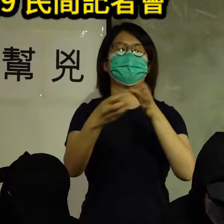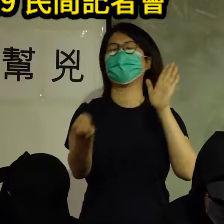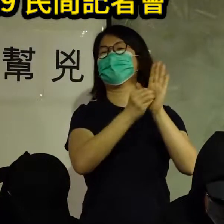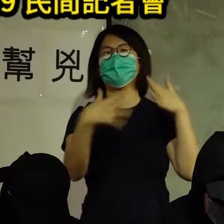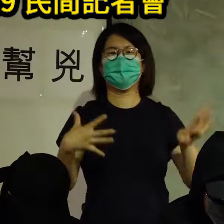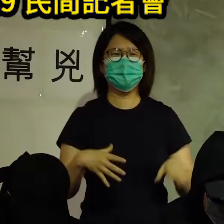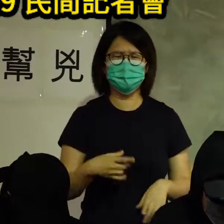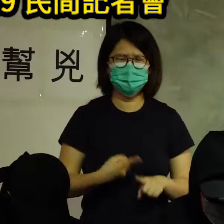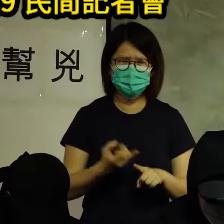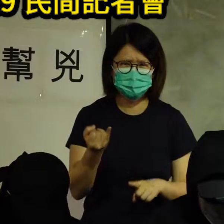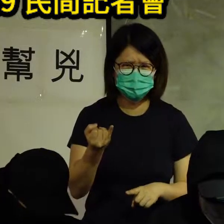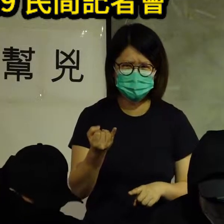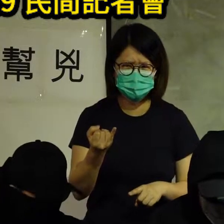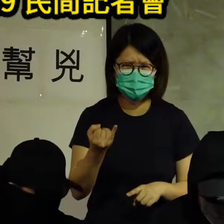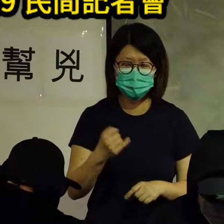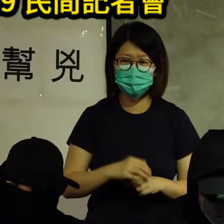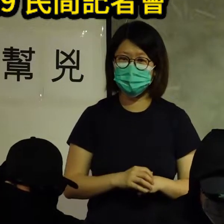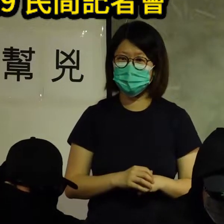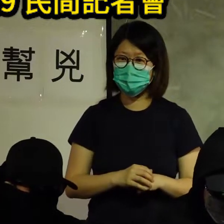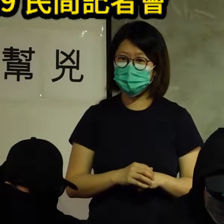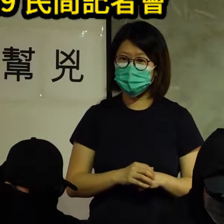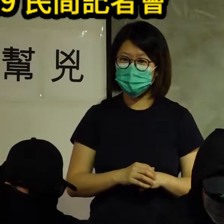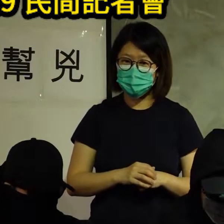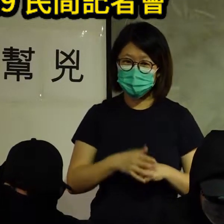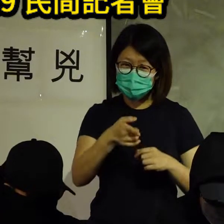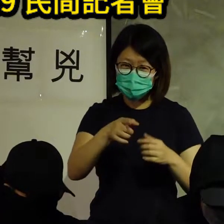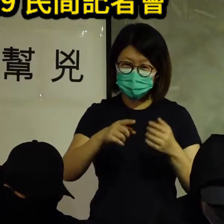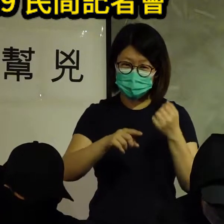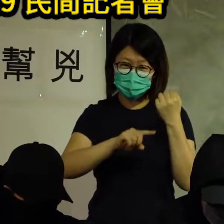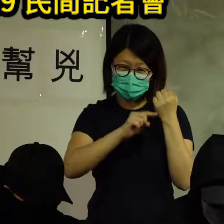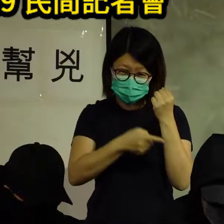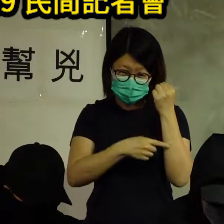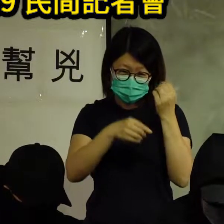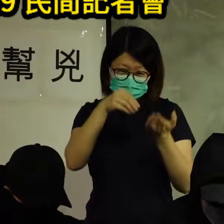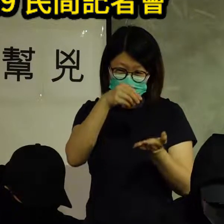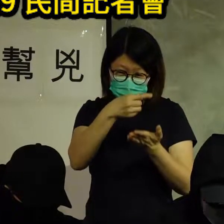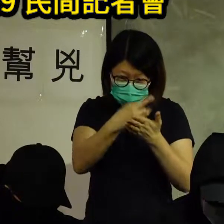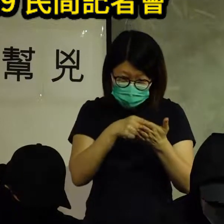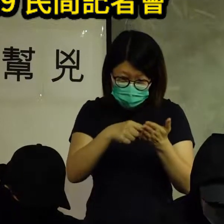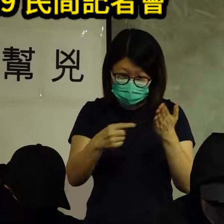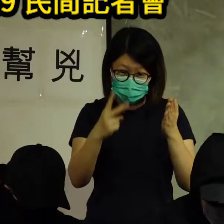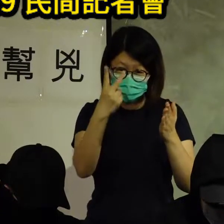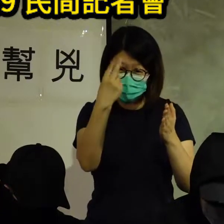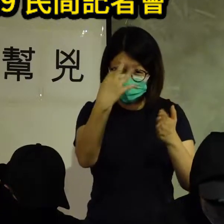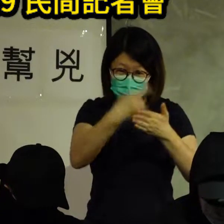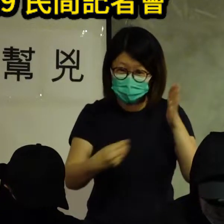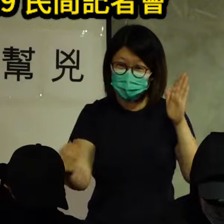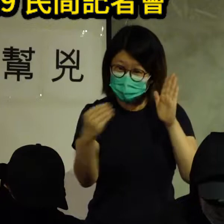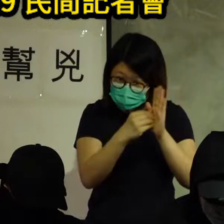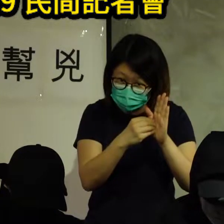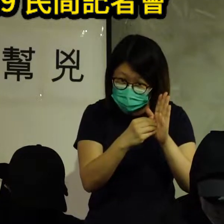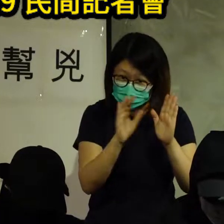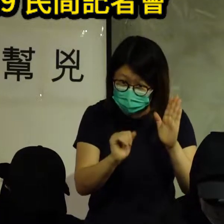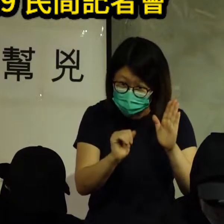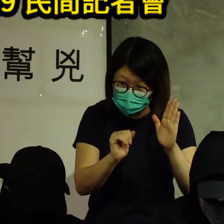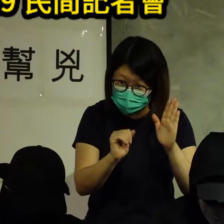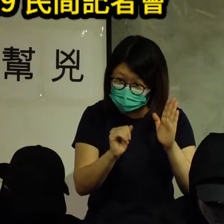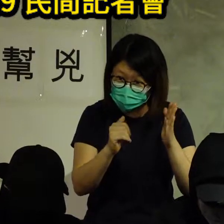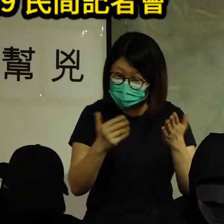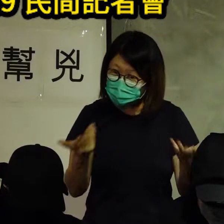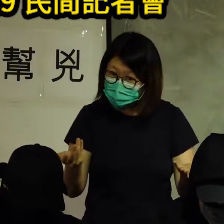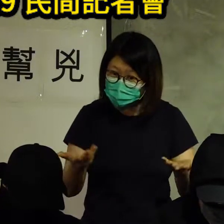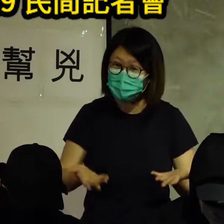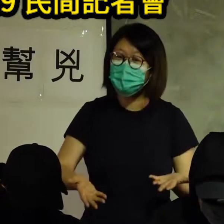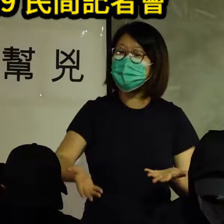者港共政權早於六年前已援引過條文粗疏的沉緒惡法